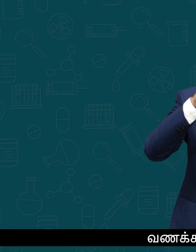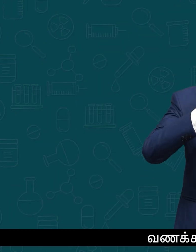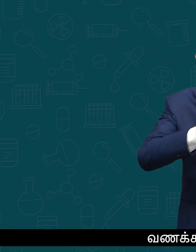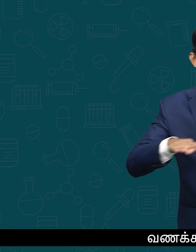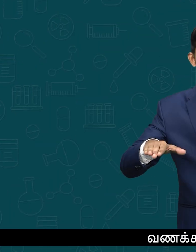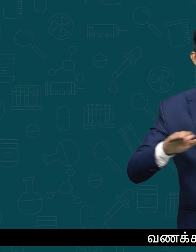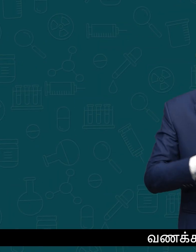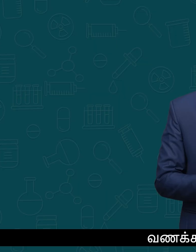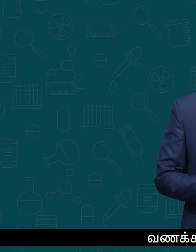செல்வங்களே!